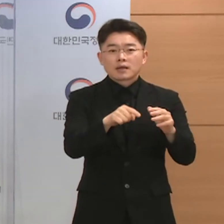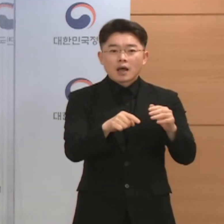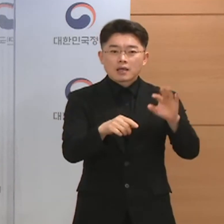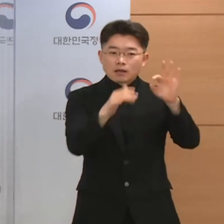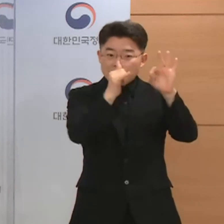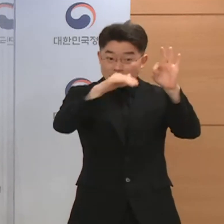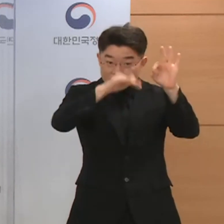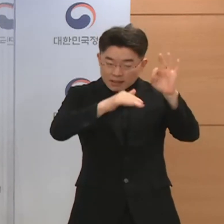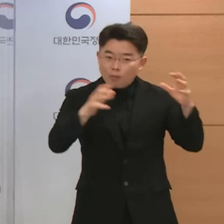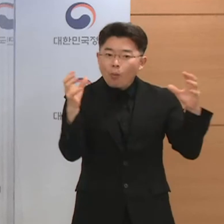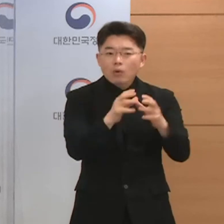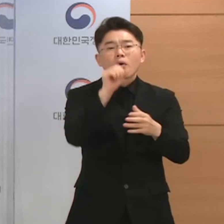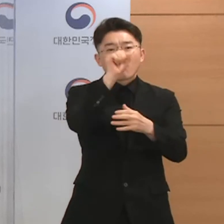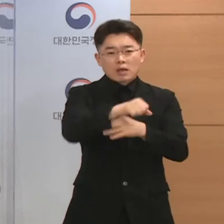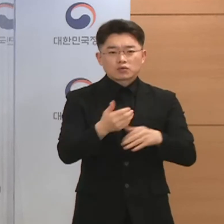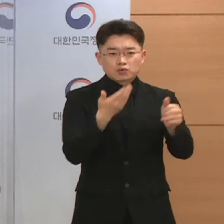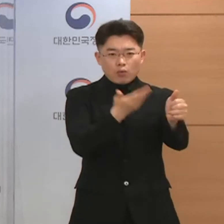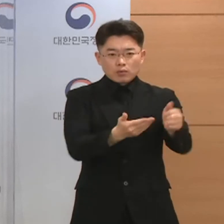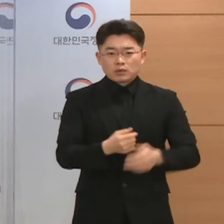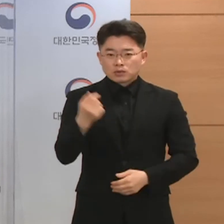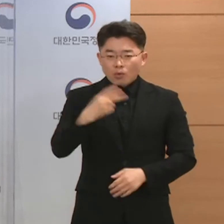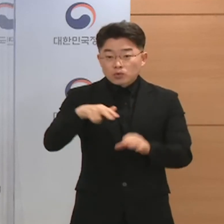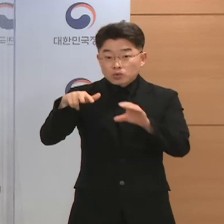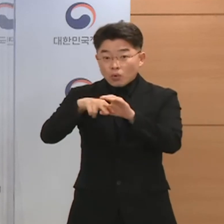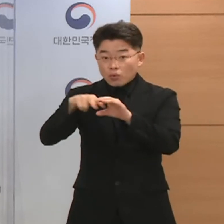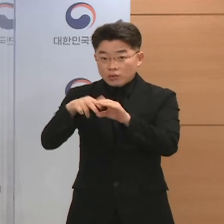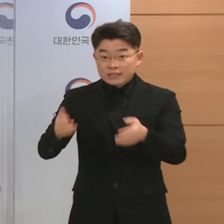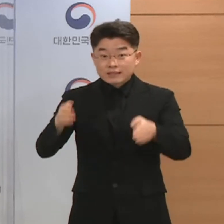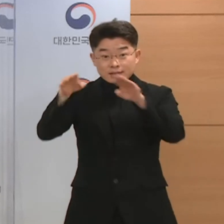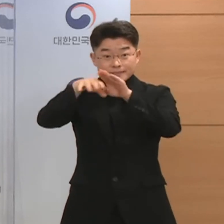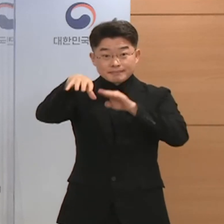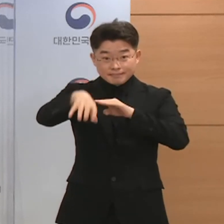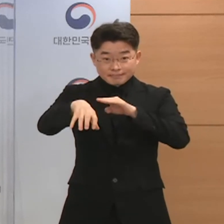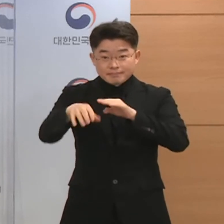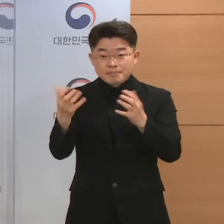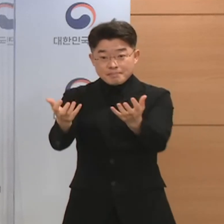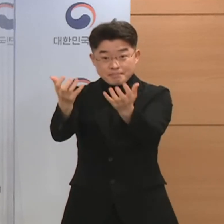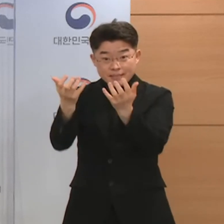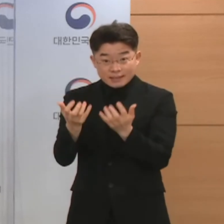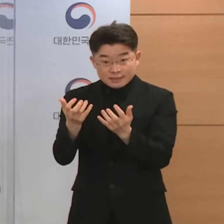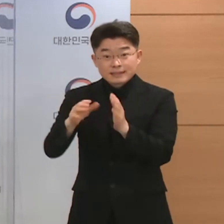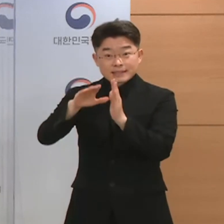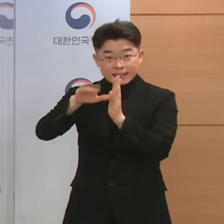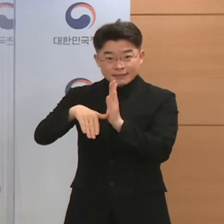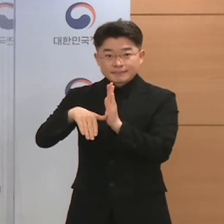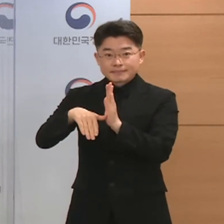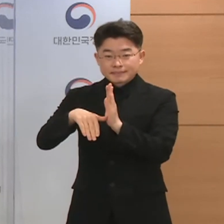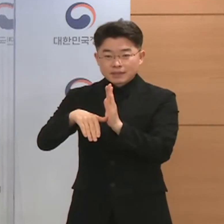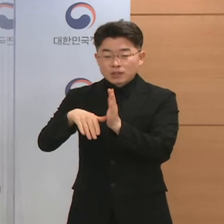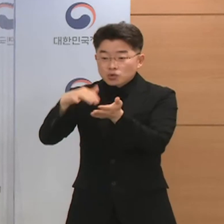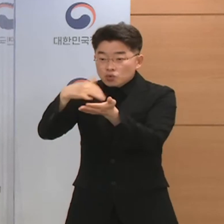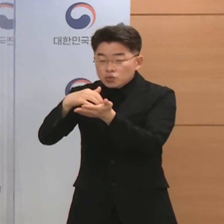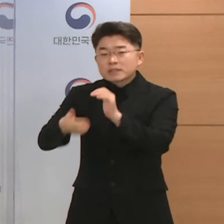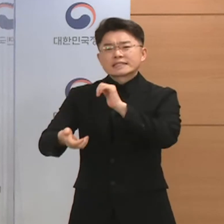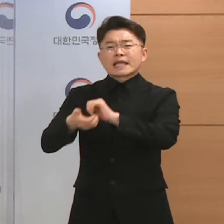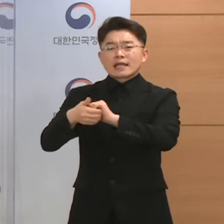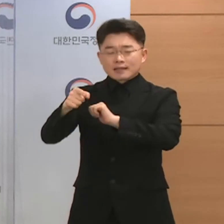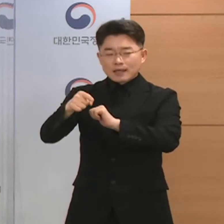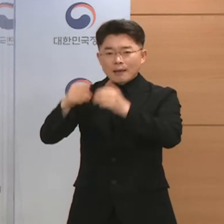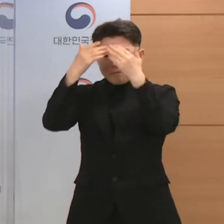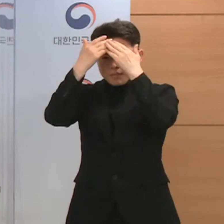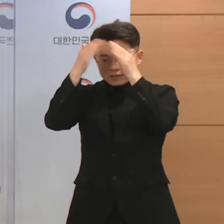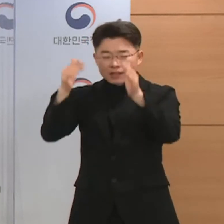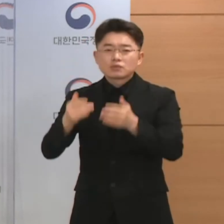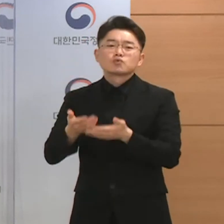간주하겠다는 부분들과 이후 종교시설에서의 종교 예배 단계에서 대면 예배 기준 등 이 좌석 기준에